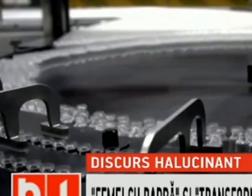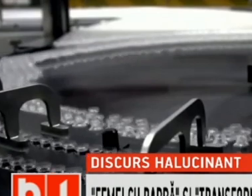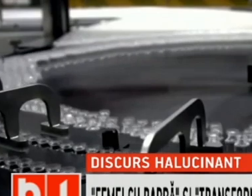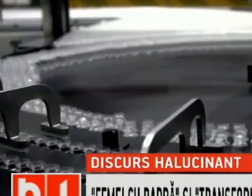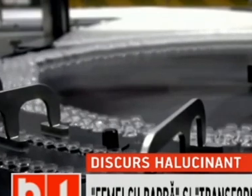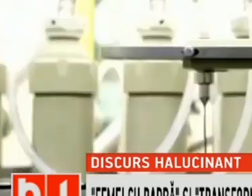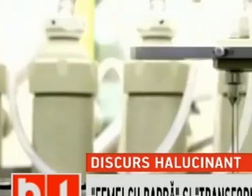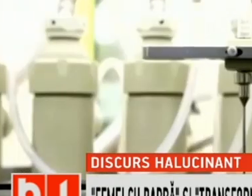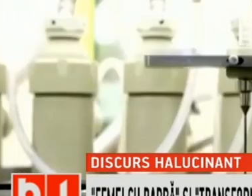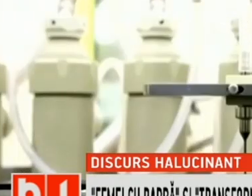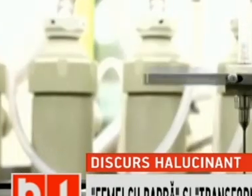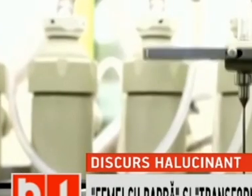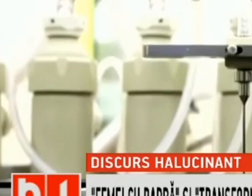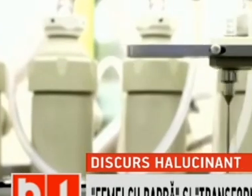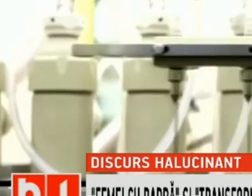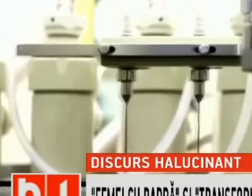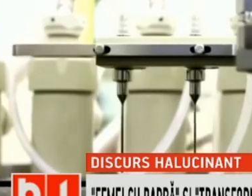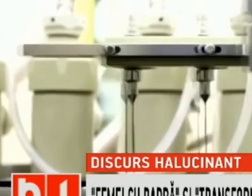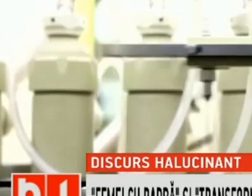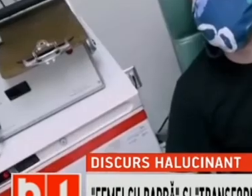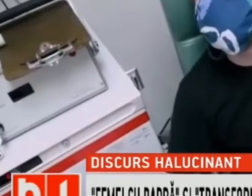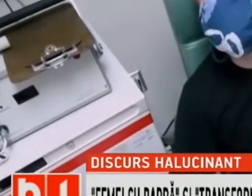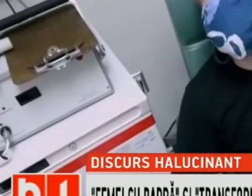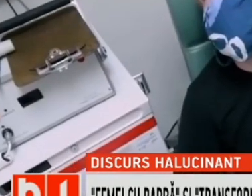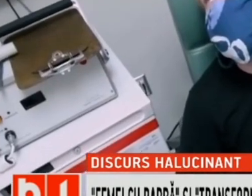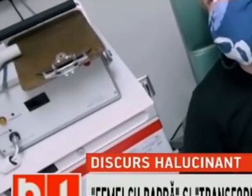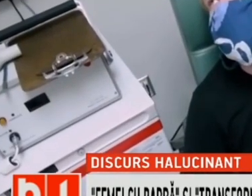de locuitori se confruntă cu un al doilea val al pandemiei extrem de puternic